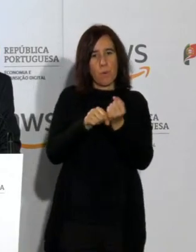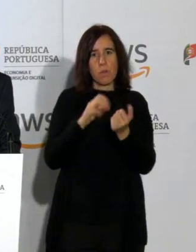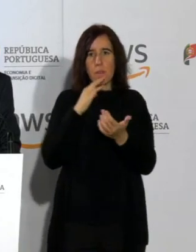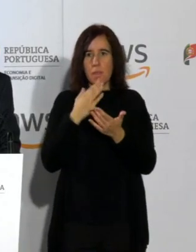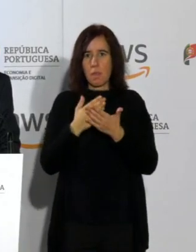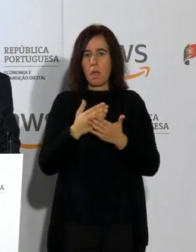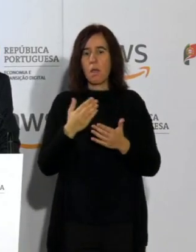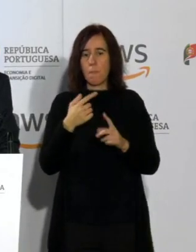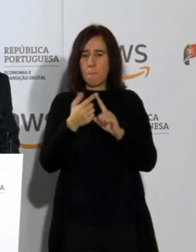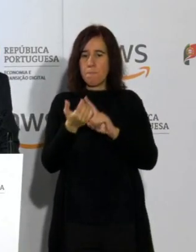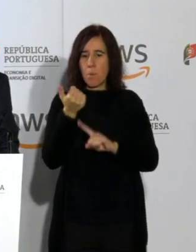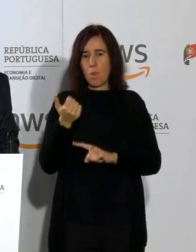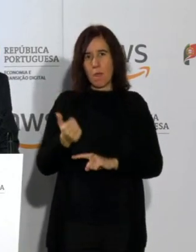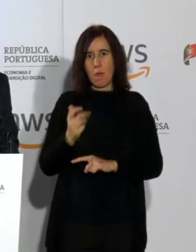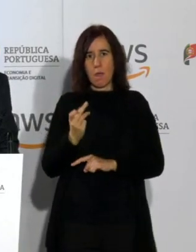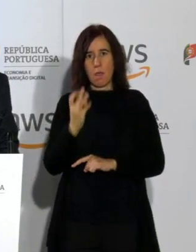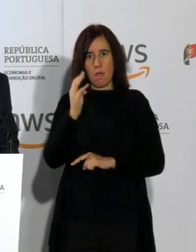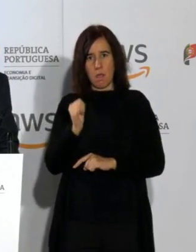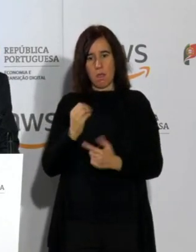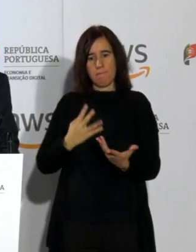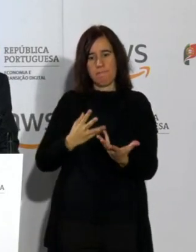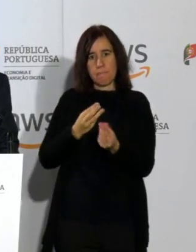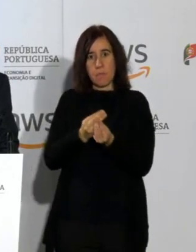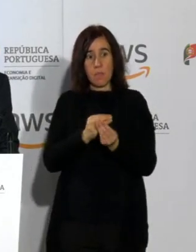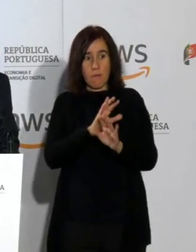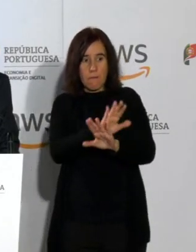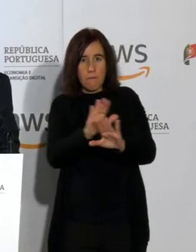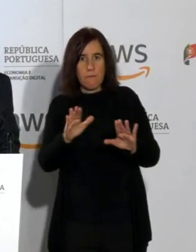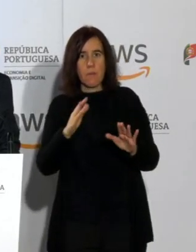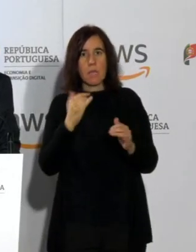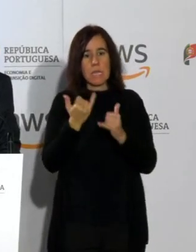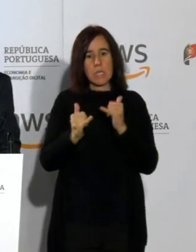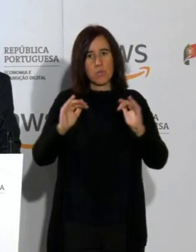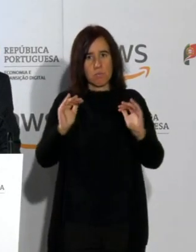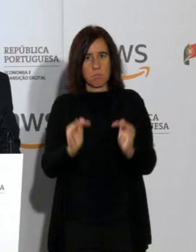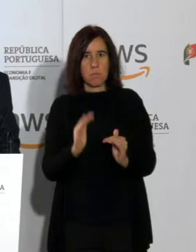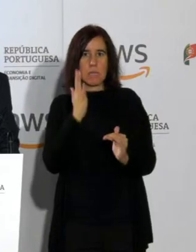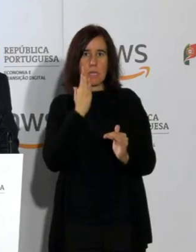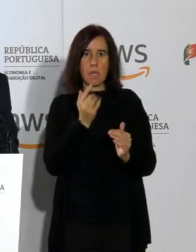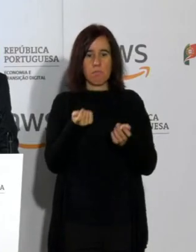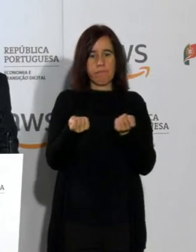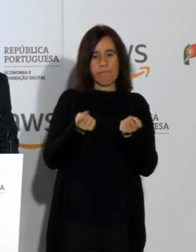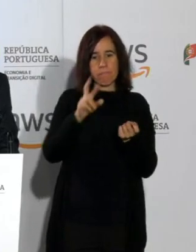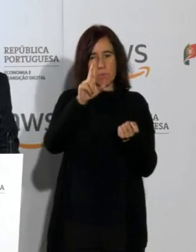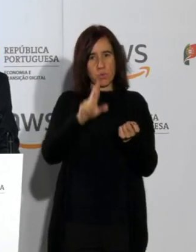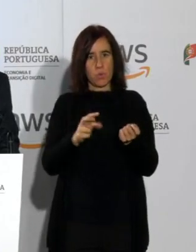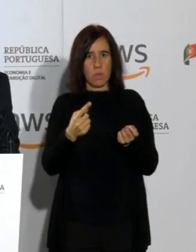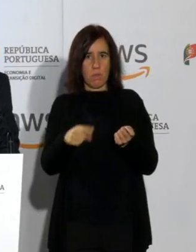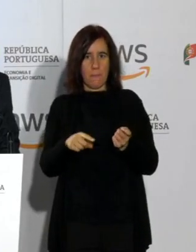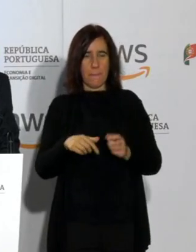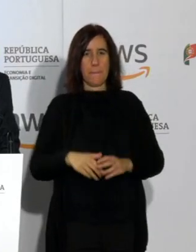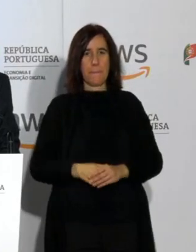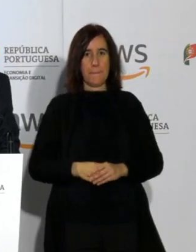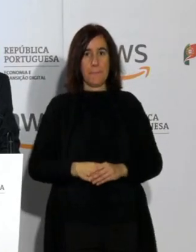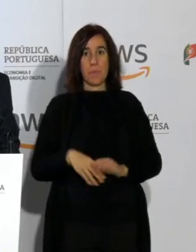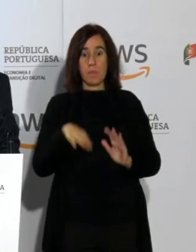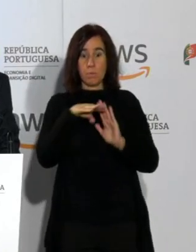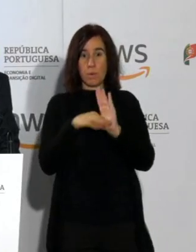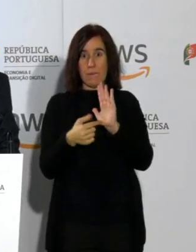sucesso com a Amazon Web Services enquanto otimizam, minimizam riscos e mantêm os custos sob controle. Com este